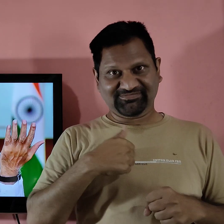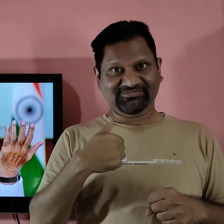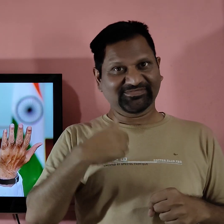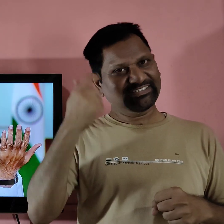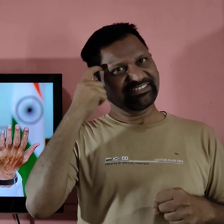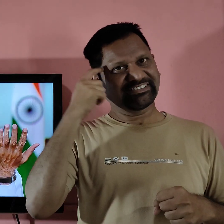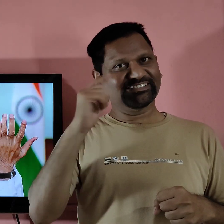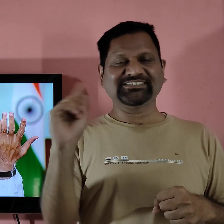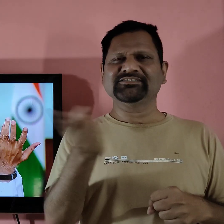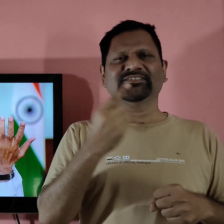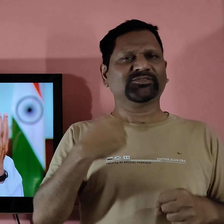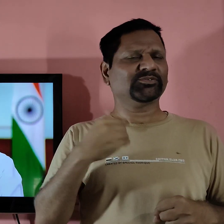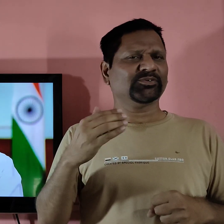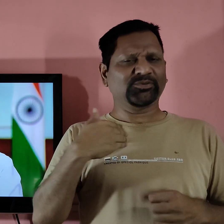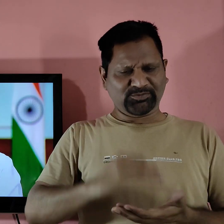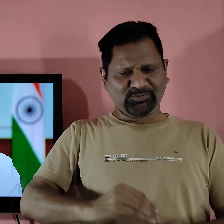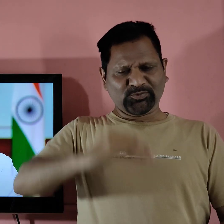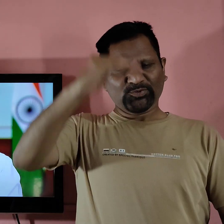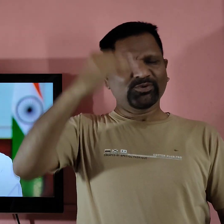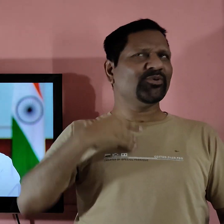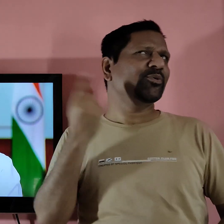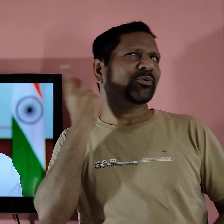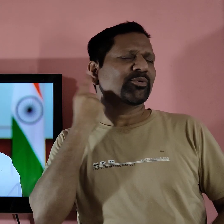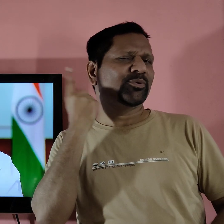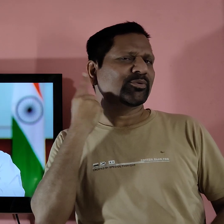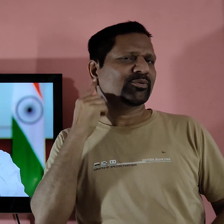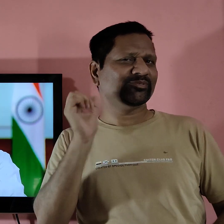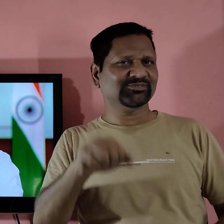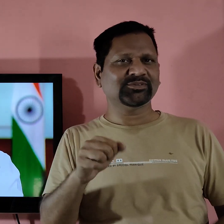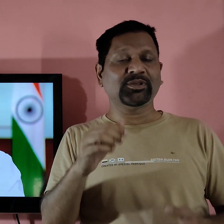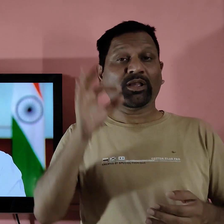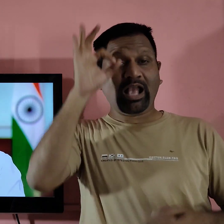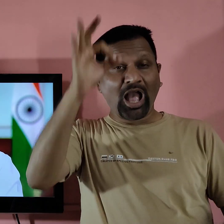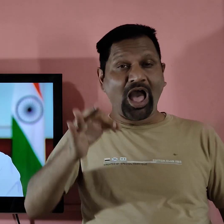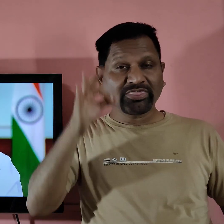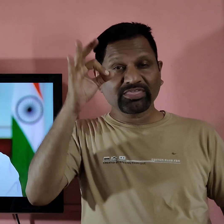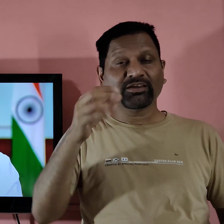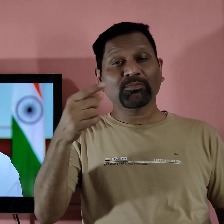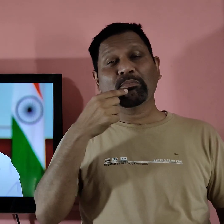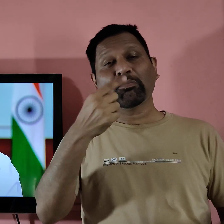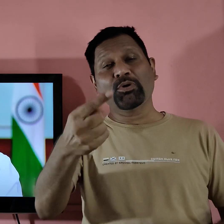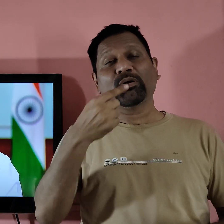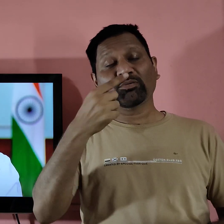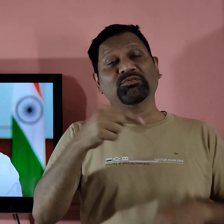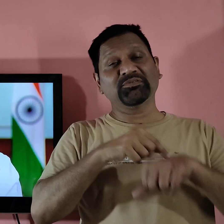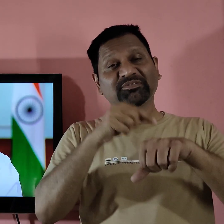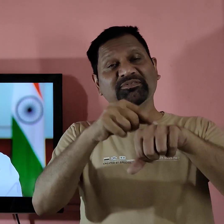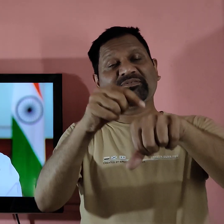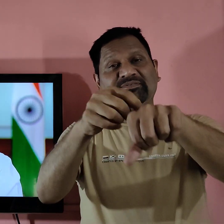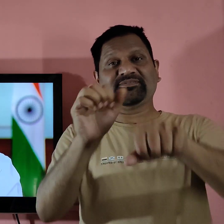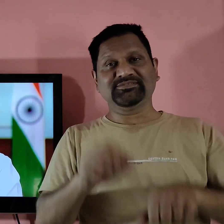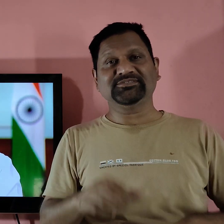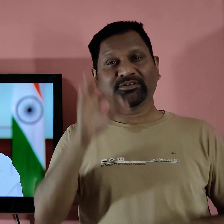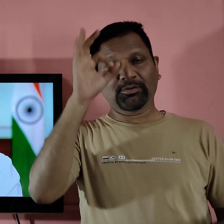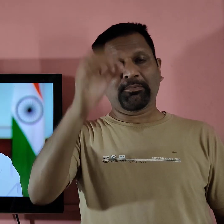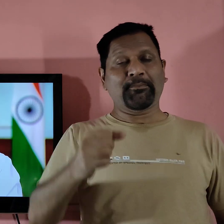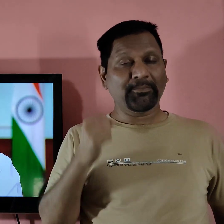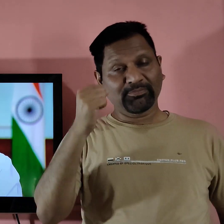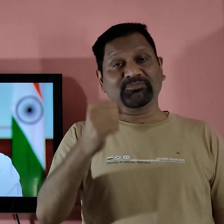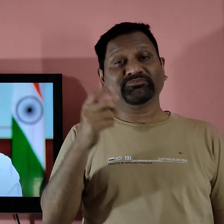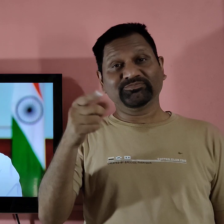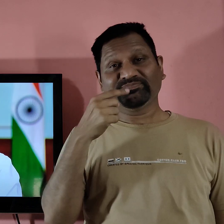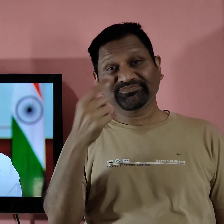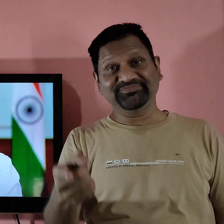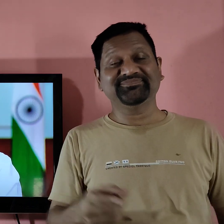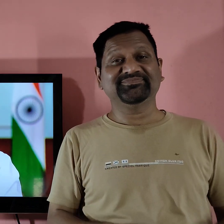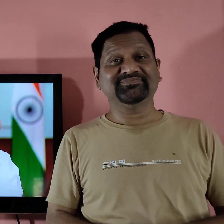हम सब ने सुना है, बचपन से सुनते आए हैं, महात्मा गांधी एक बात बार बार करते थे। महात्मा गांधी कहा करते